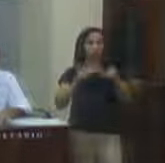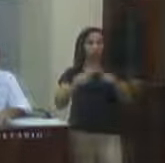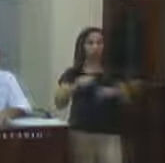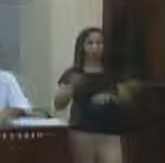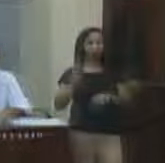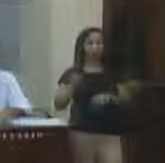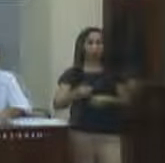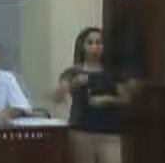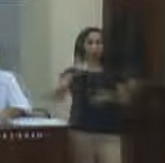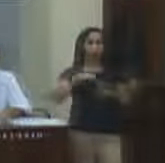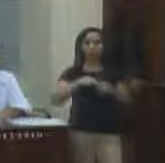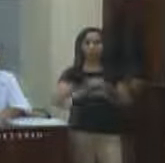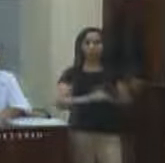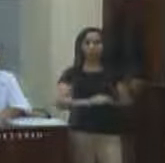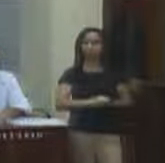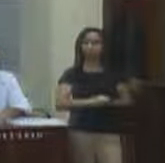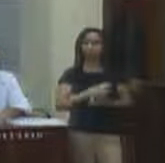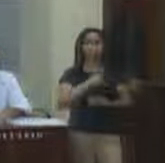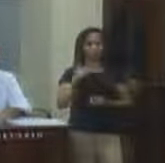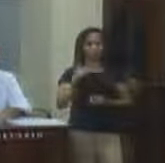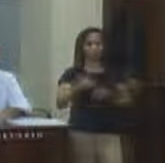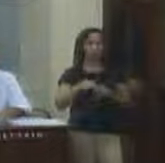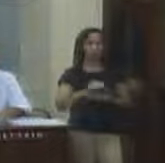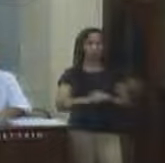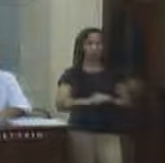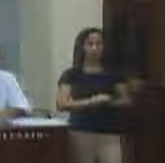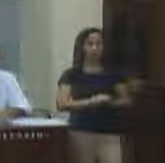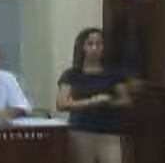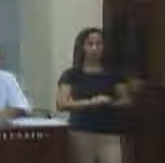que foi melhor ainda da gente sair daqui com